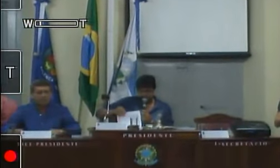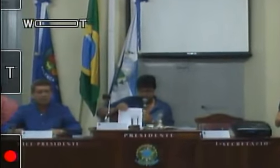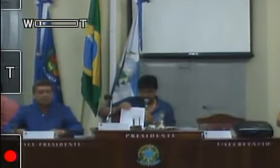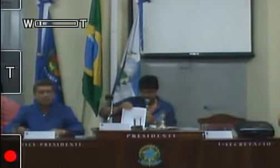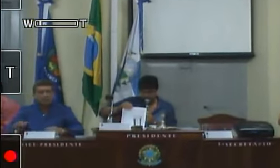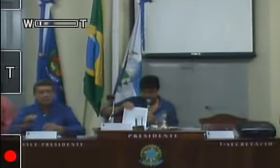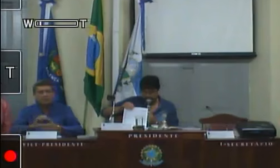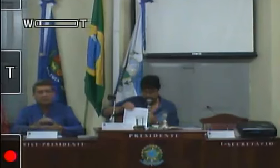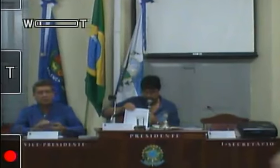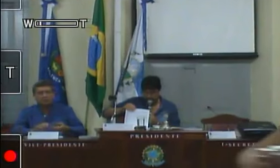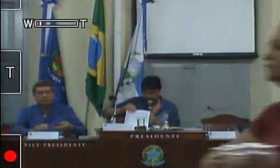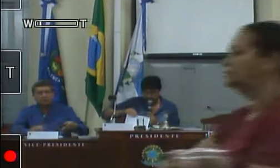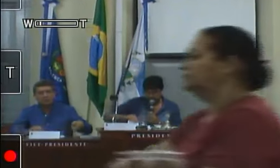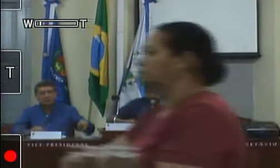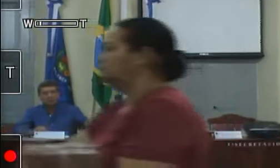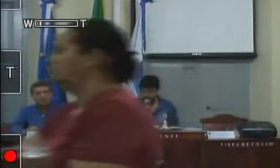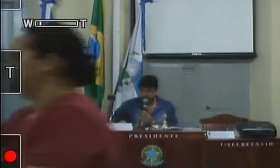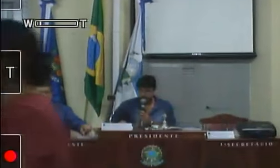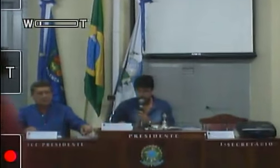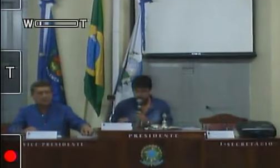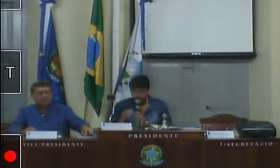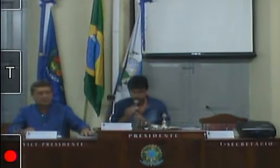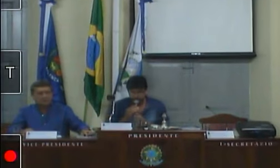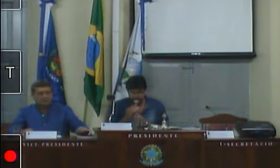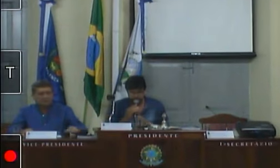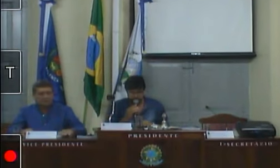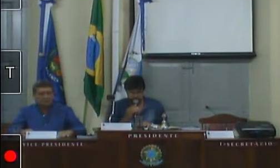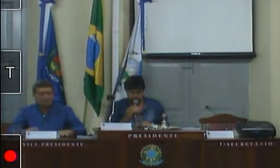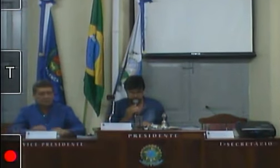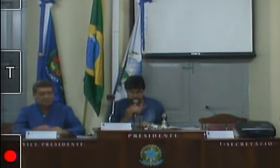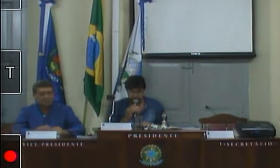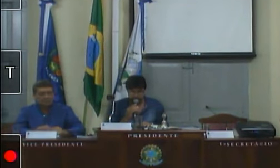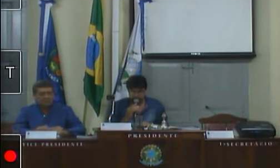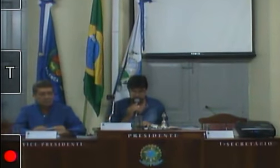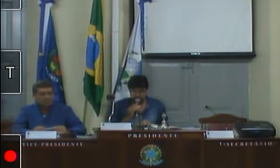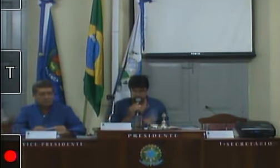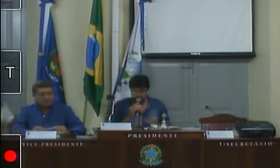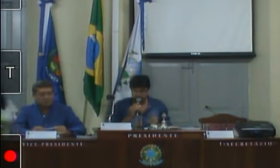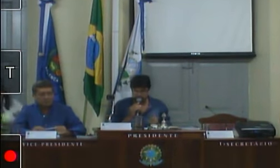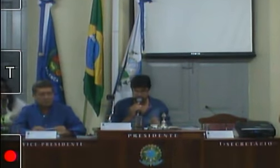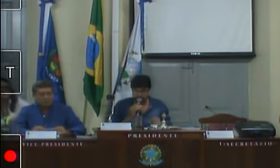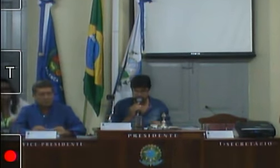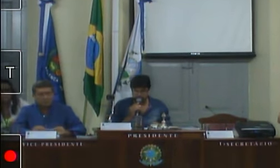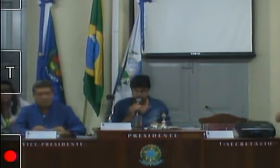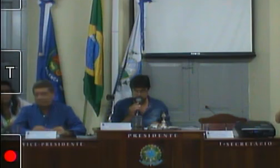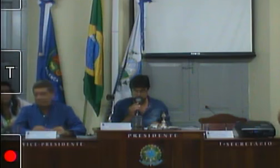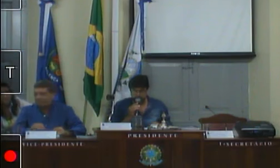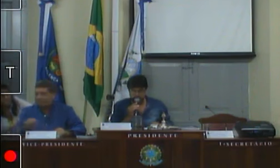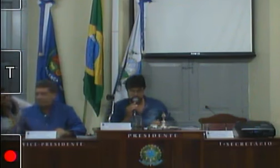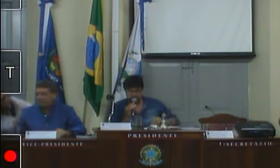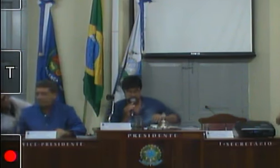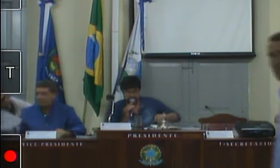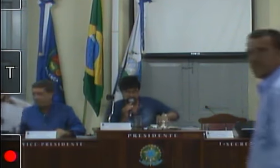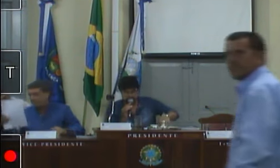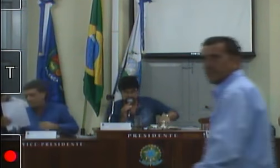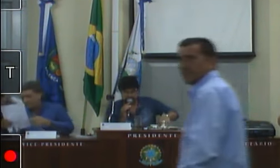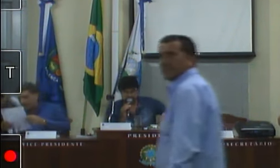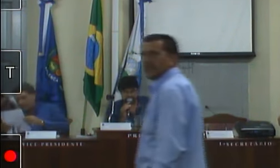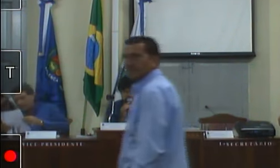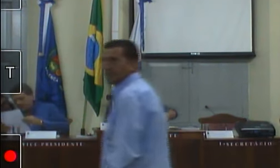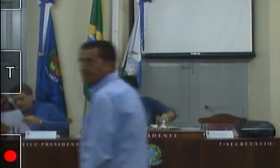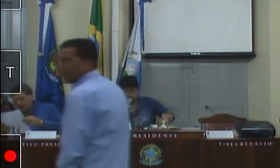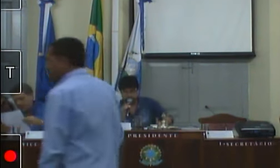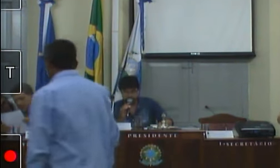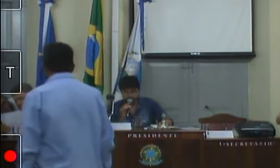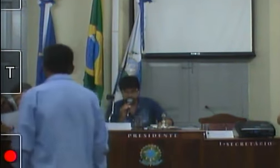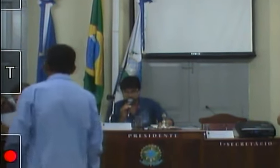falar ao final, irá falar no começo, antes de todos os procedimentos aqui da casa,